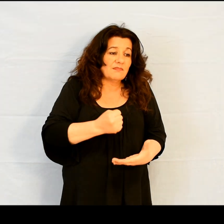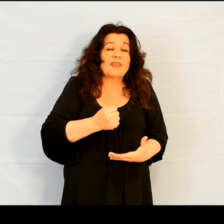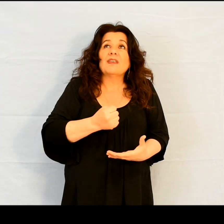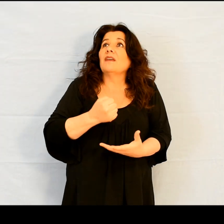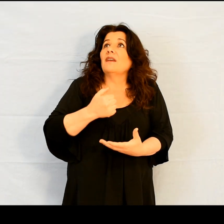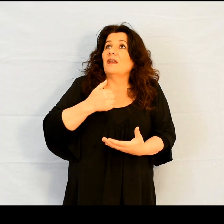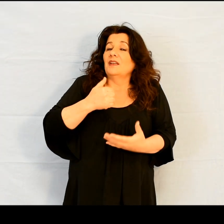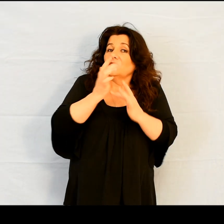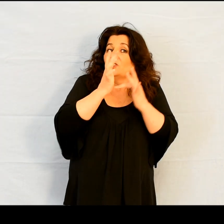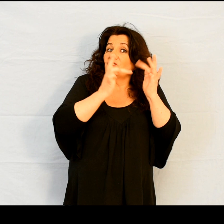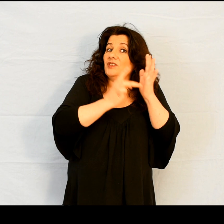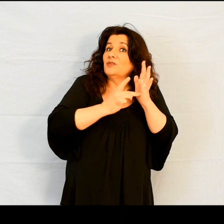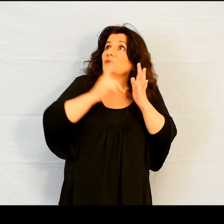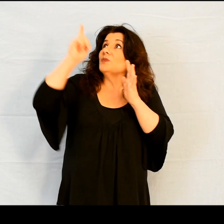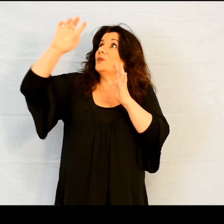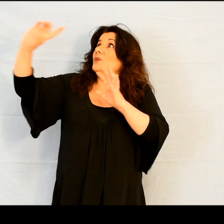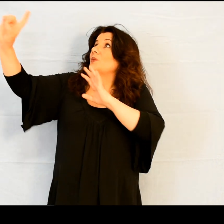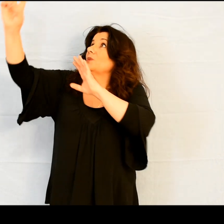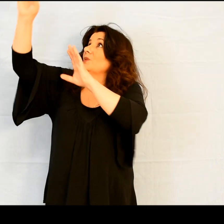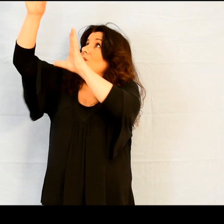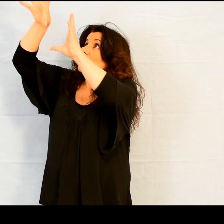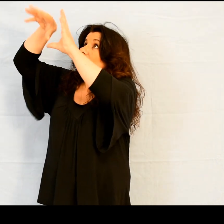Dieu et qu'il s'en va vers Dieu,